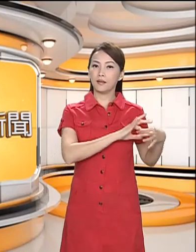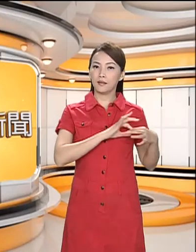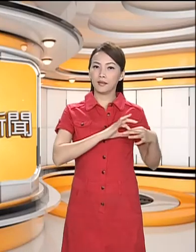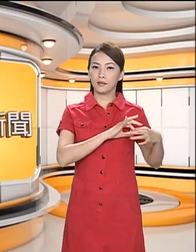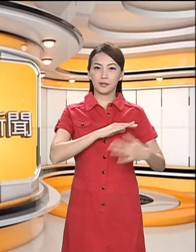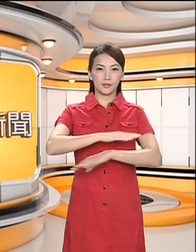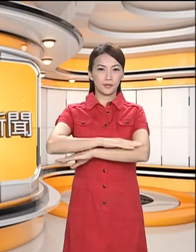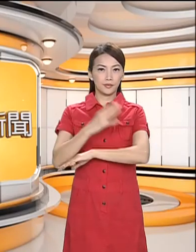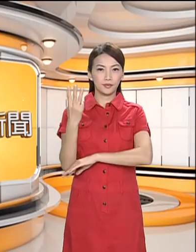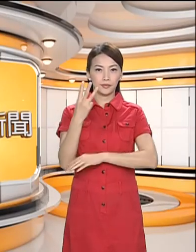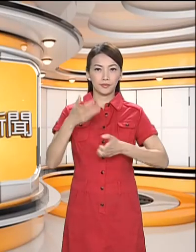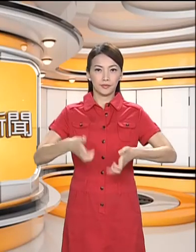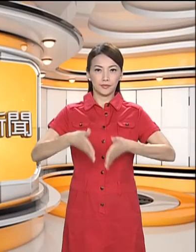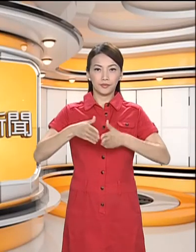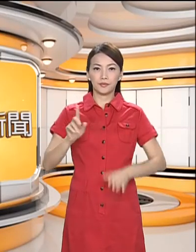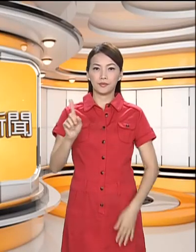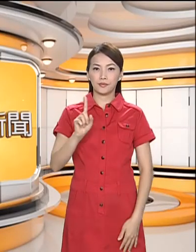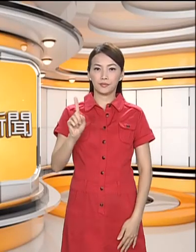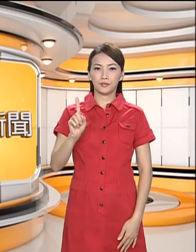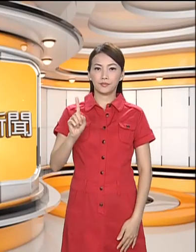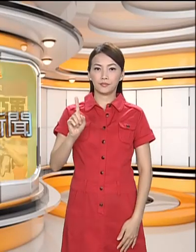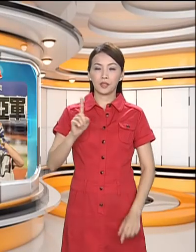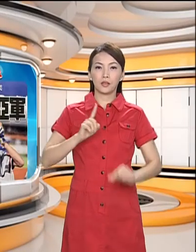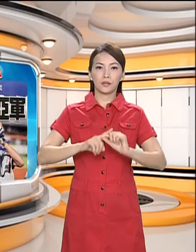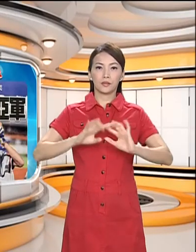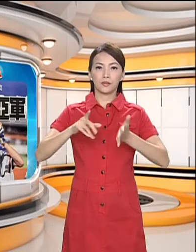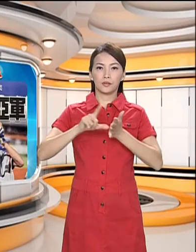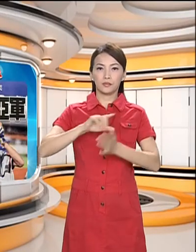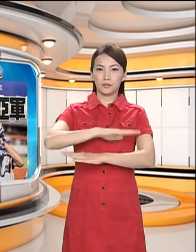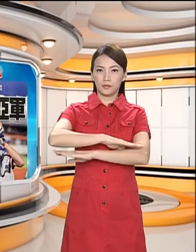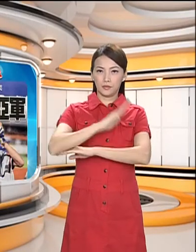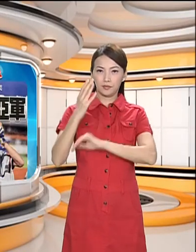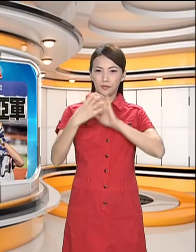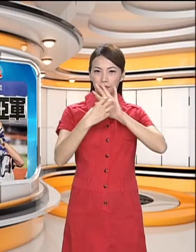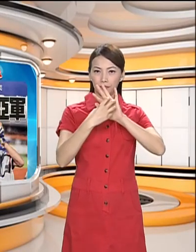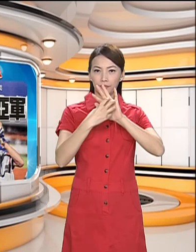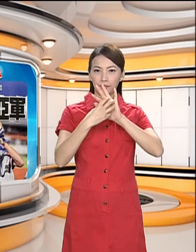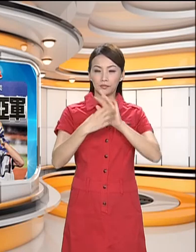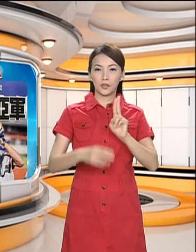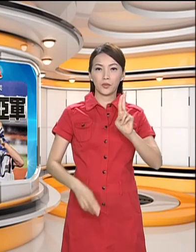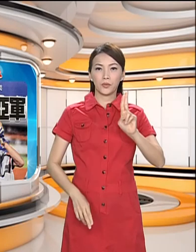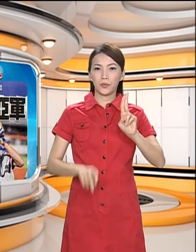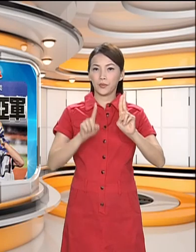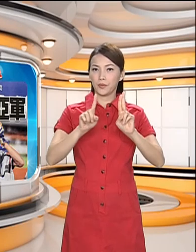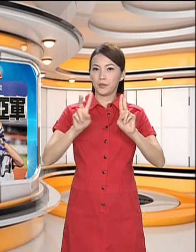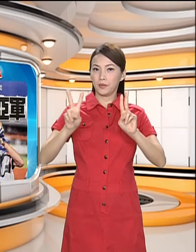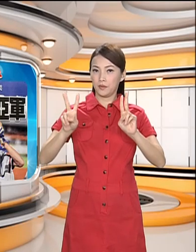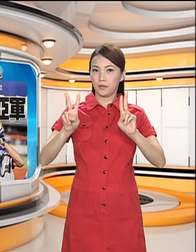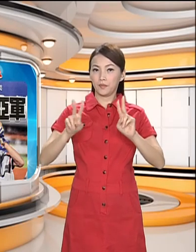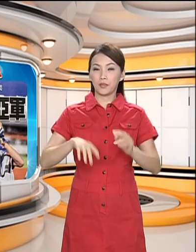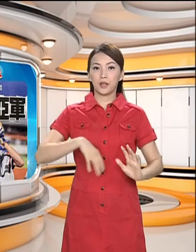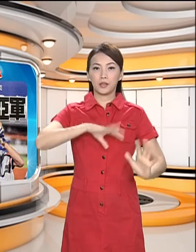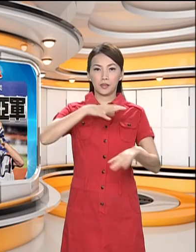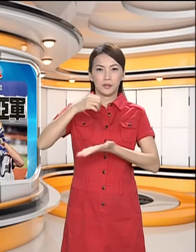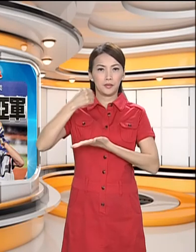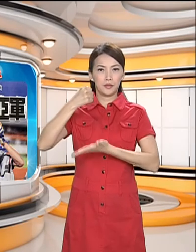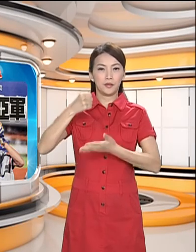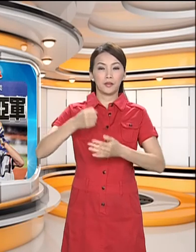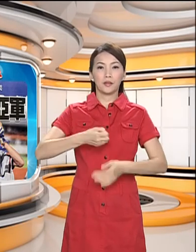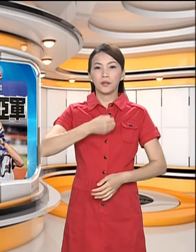来关心各大报的头条焦点。中国时报的头条也是 U12 世界杯哨棒赛，中